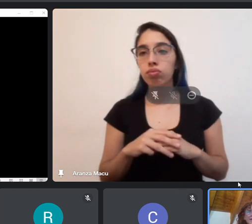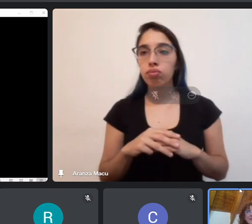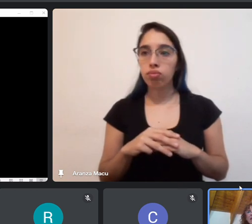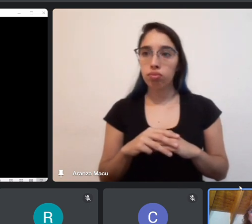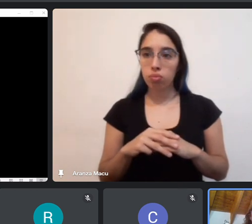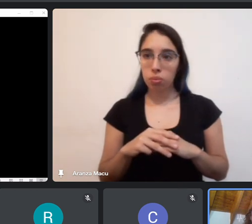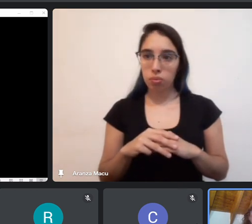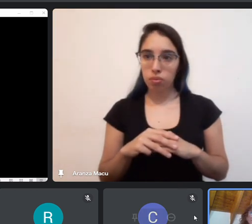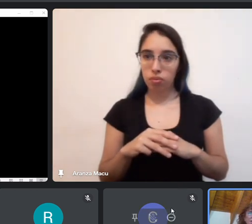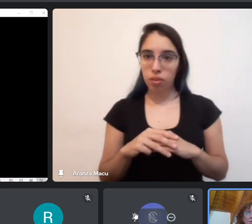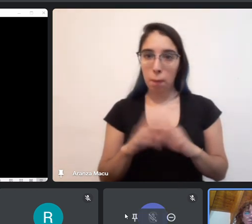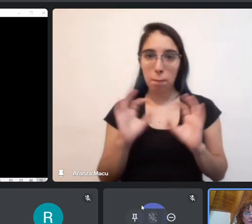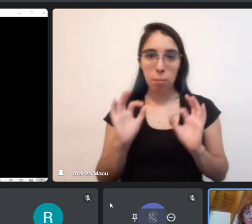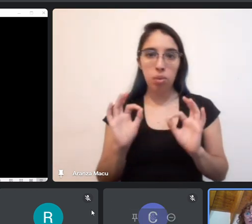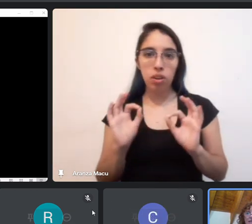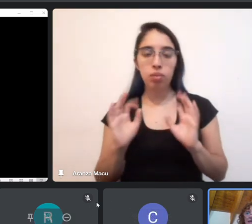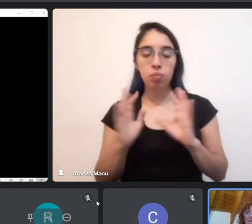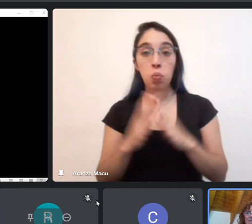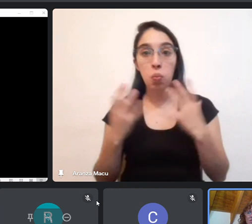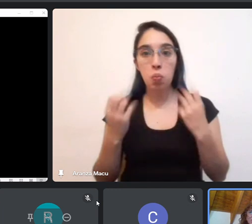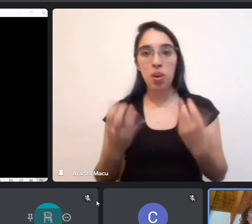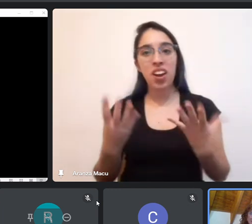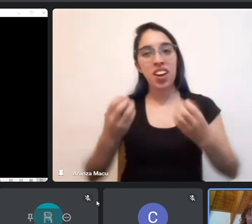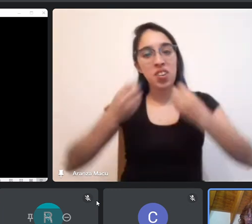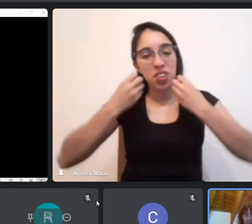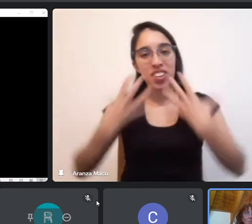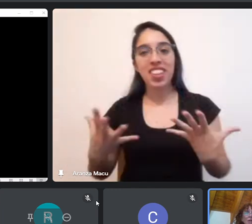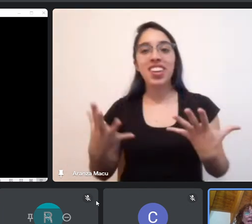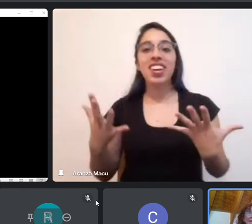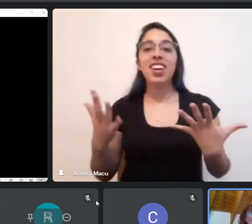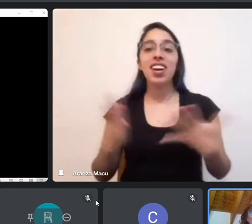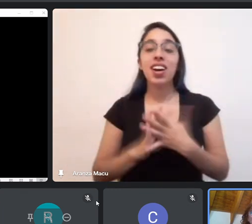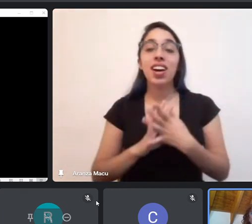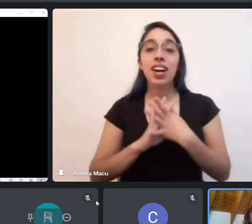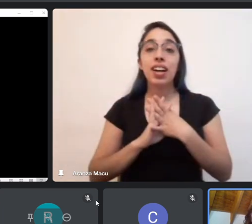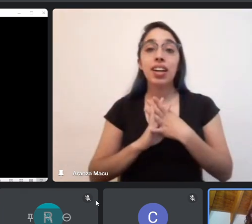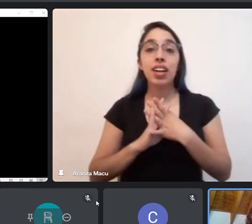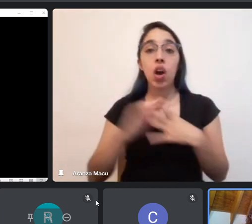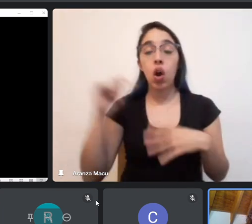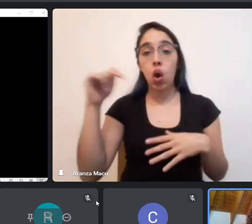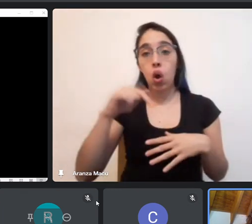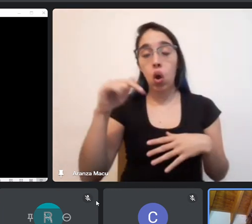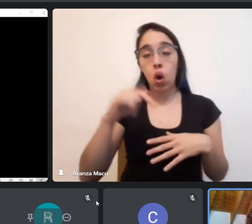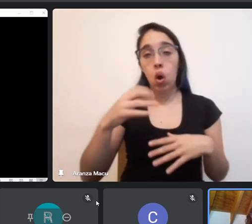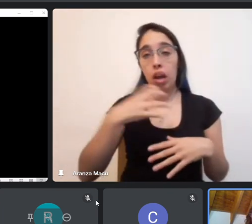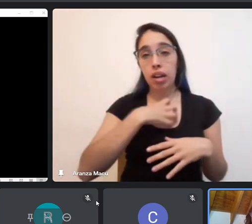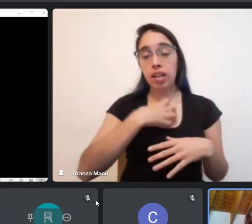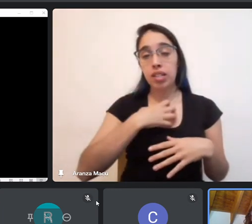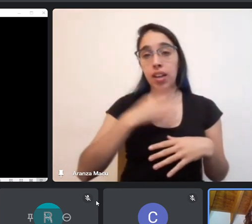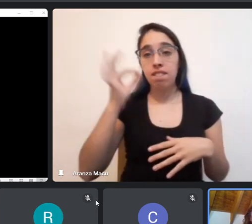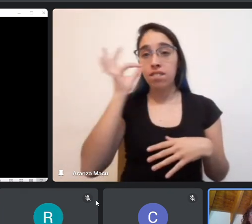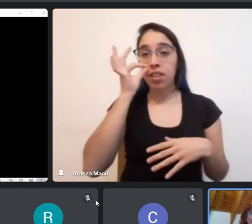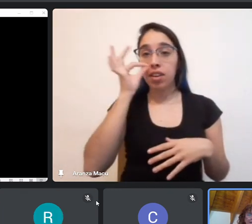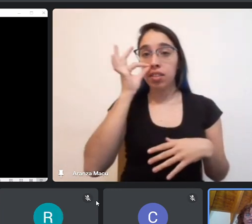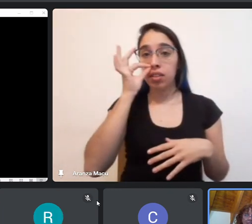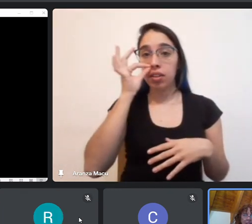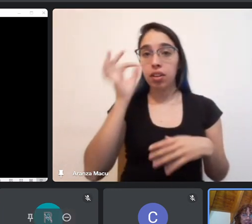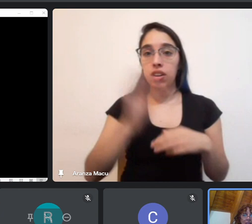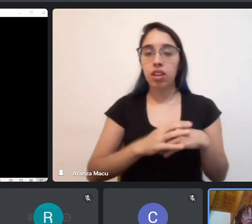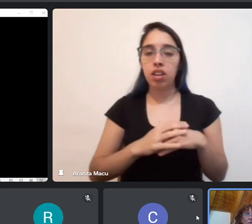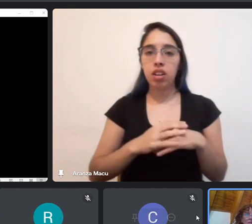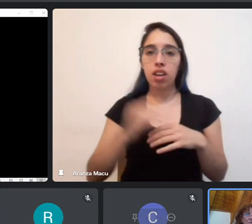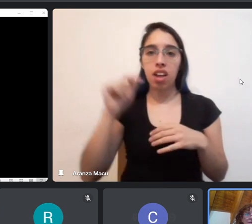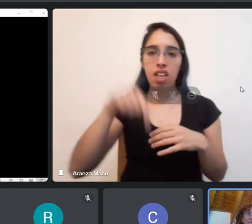Ahí está. Bueno, buenos días. Hoy tenemos la clase 20, la anteúltima clase de